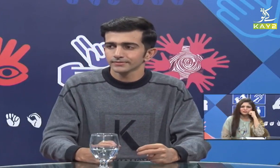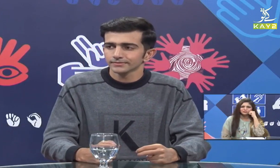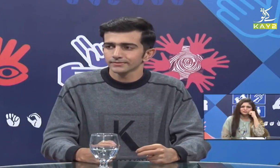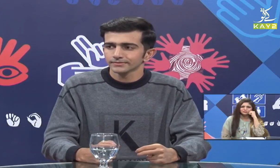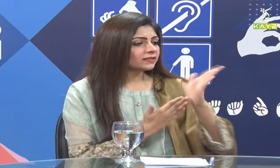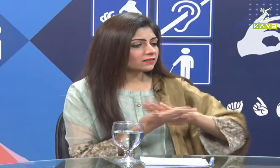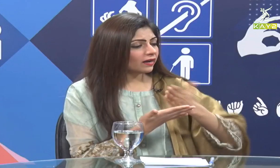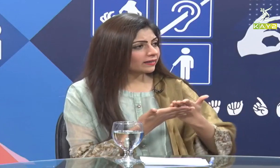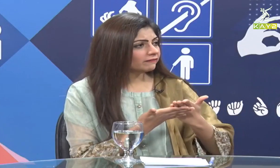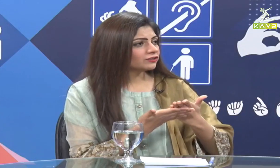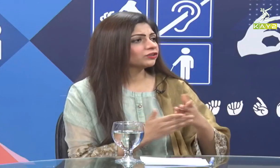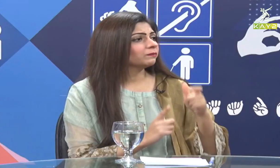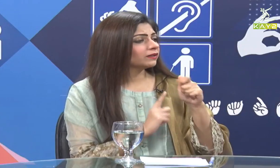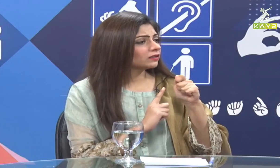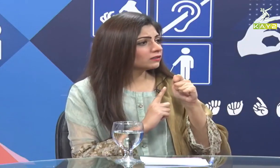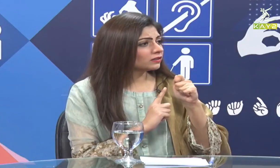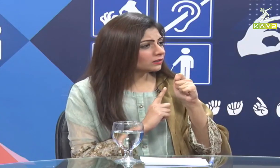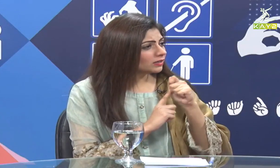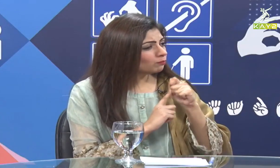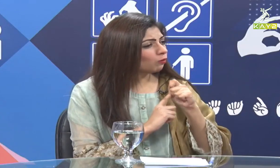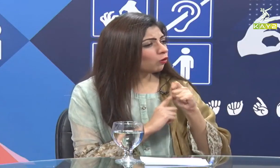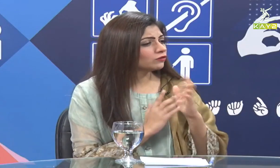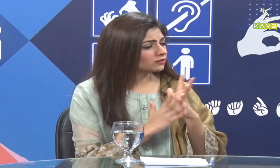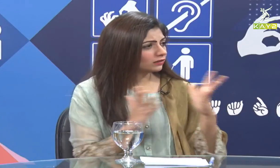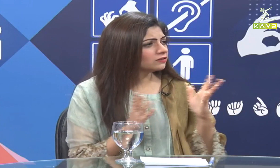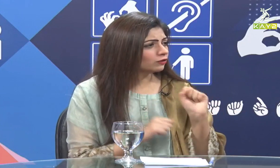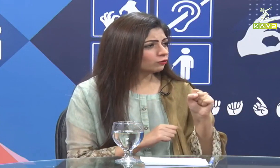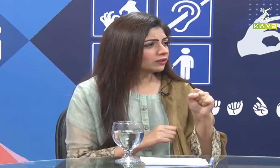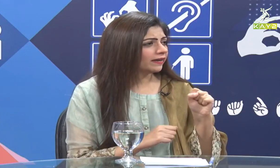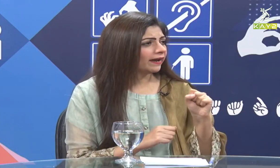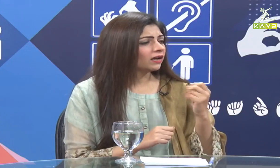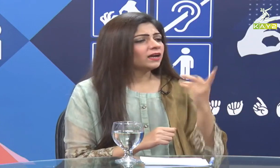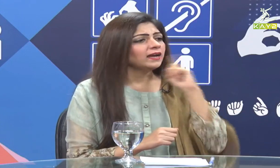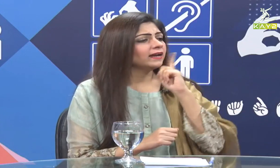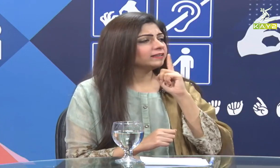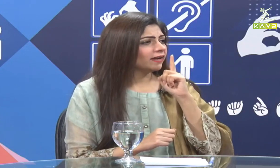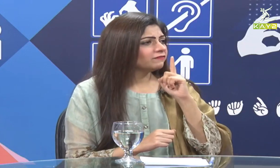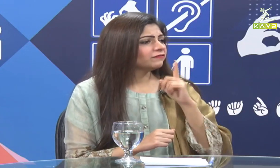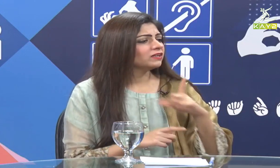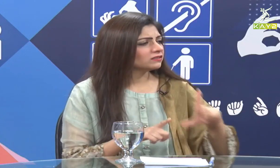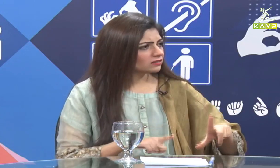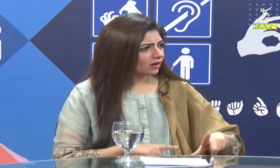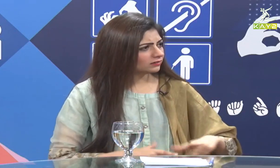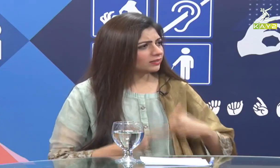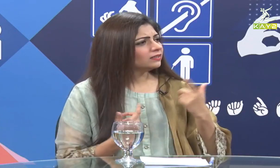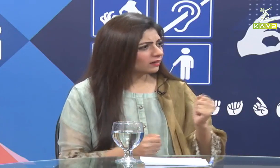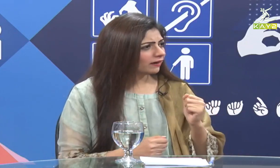जा सकती है। कि साइन लैंग्वेज इंटरप्रेटर की बहुत ज़्यादा ज़रूरत है एक डेफ इंसान की लाइफ